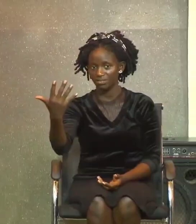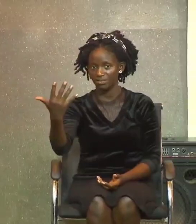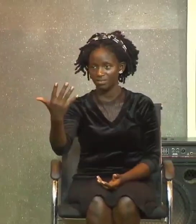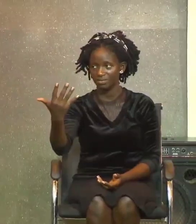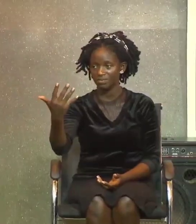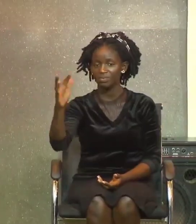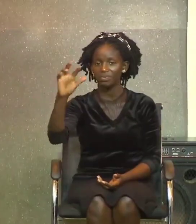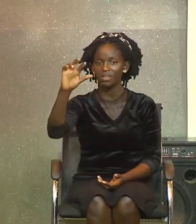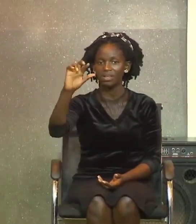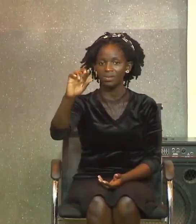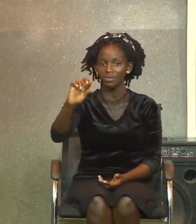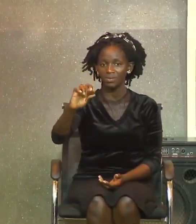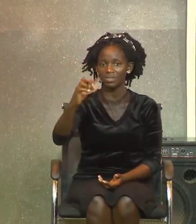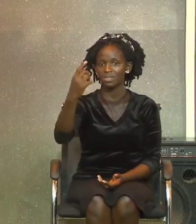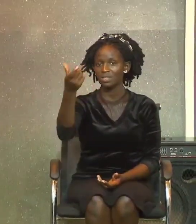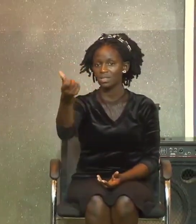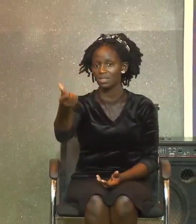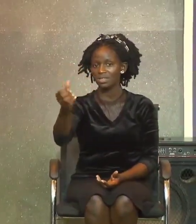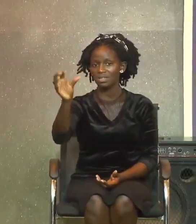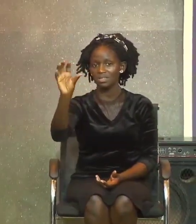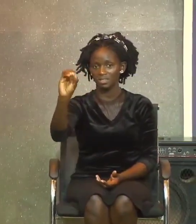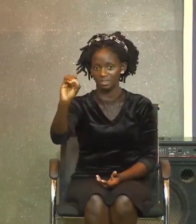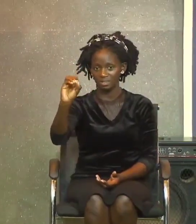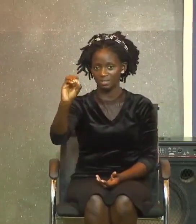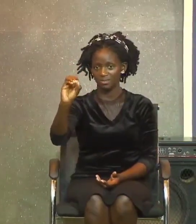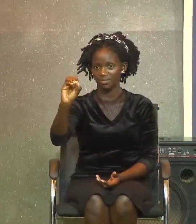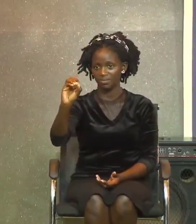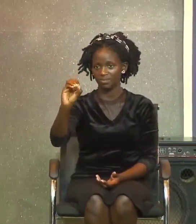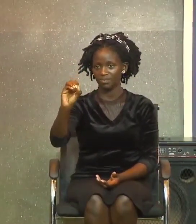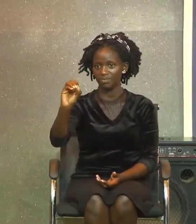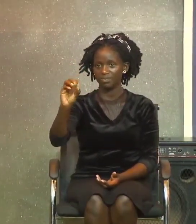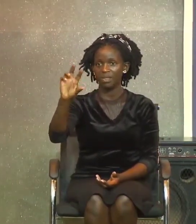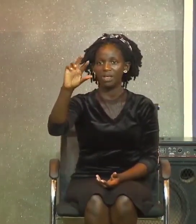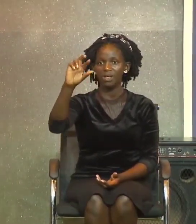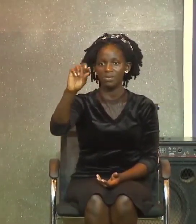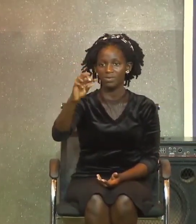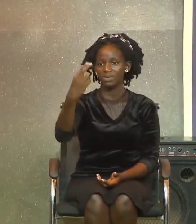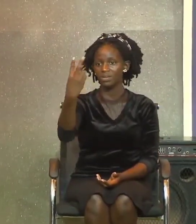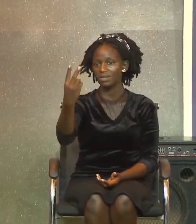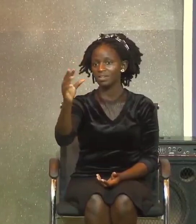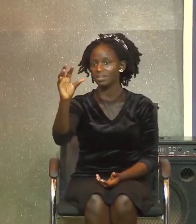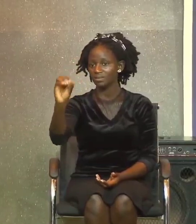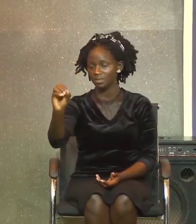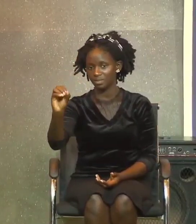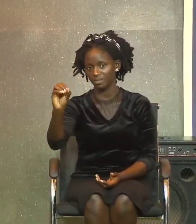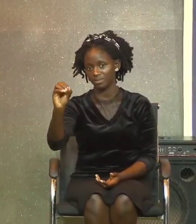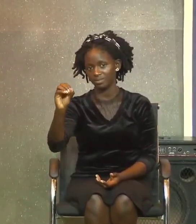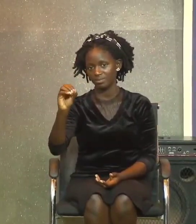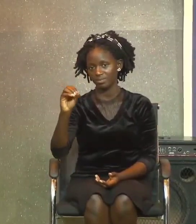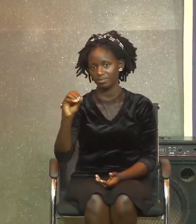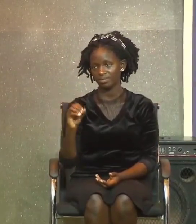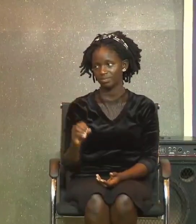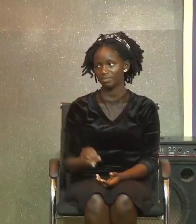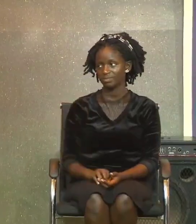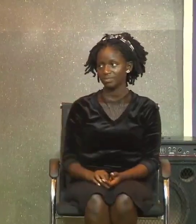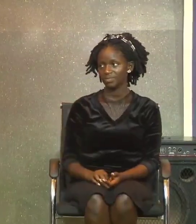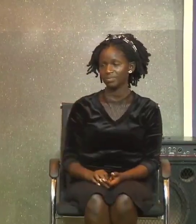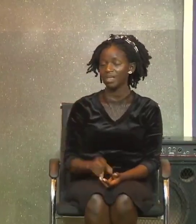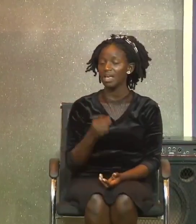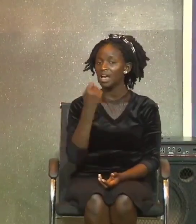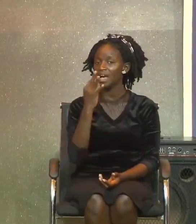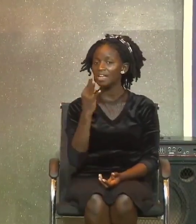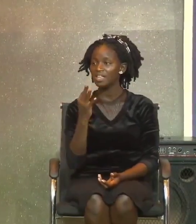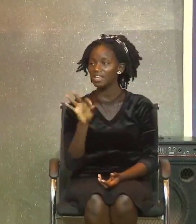0755 Lunana Monkaga 860 Lunana Mwavidi 820 Goliatu